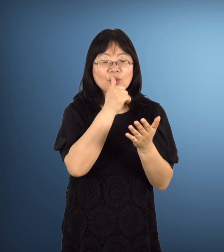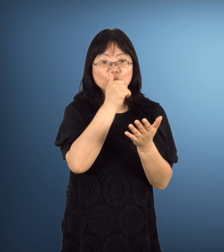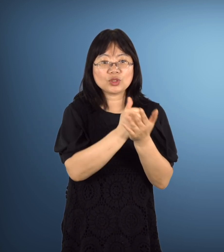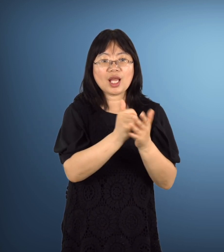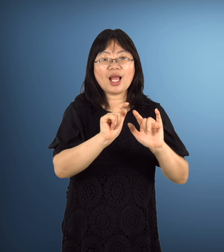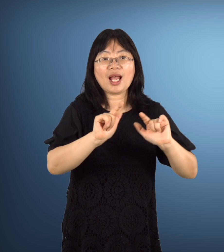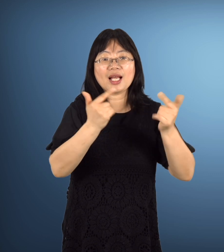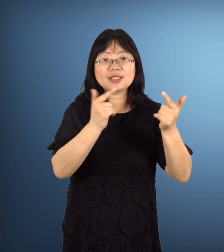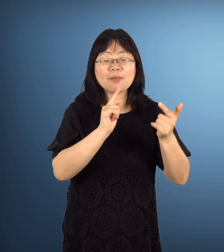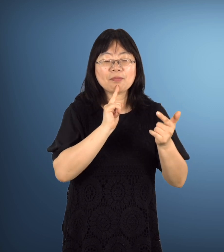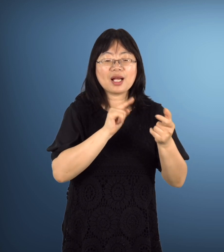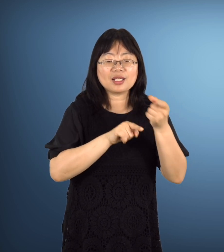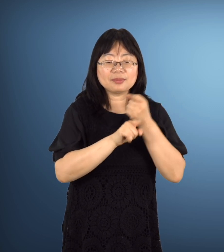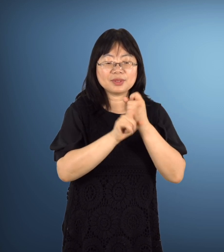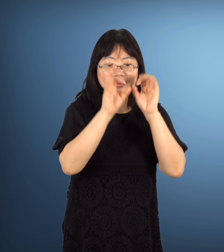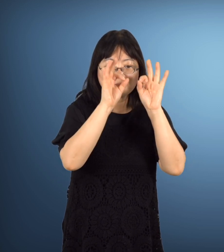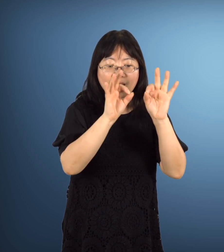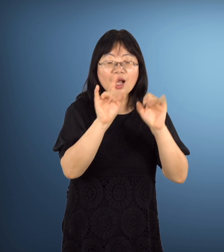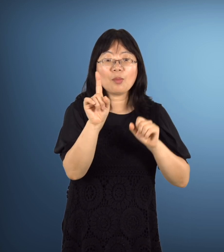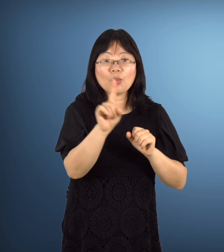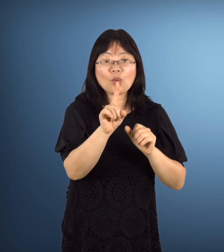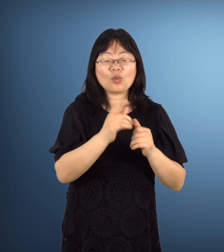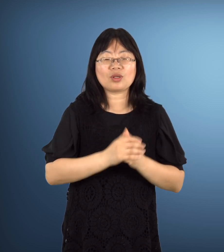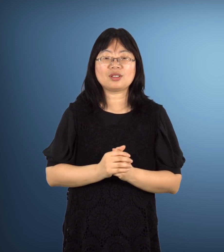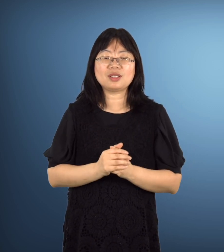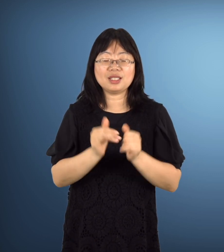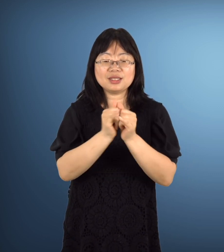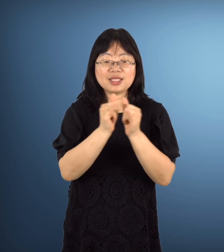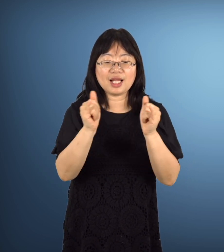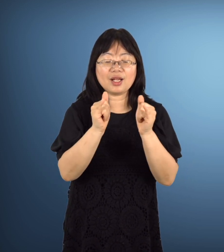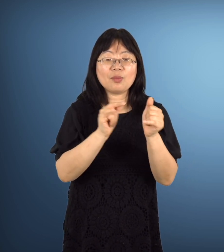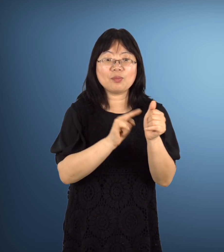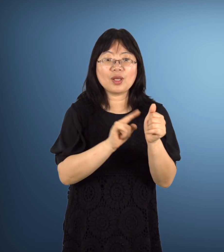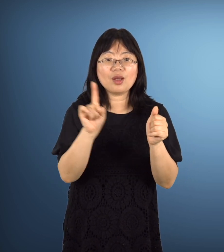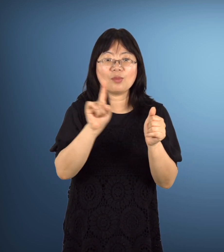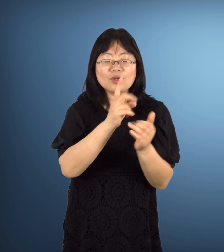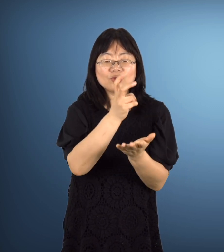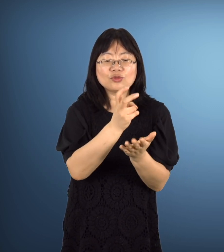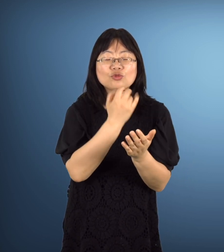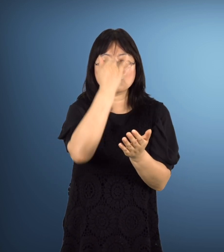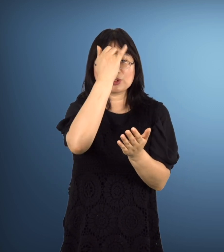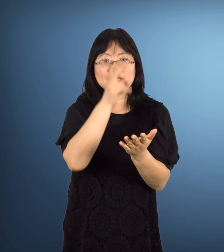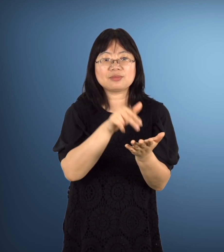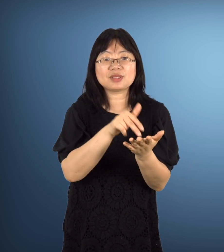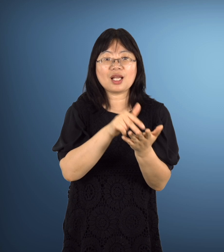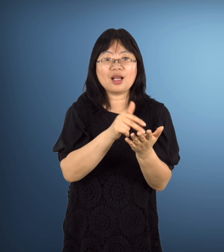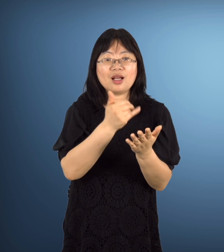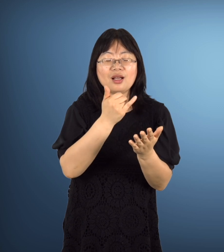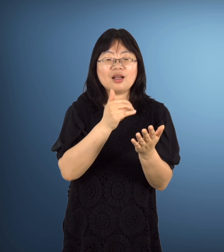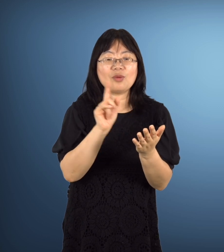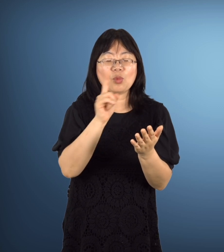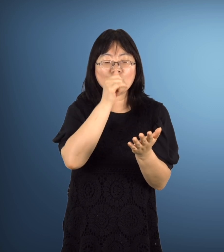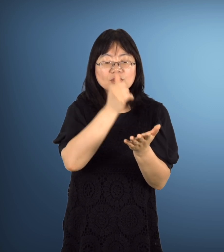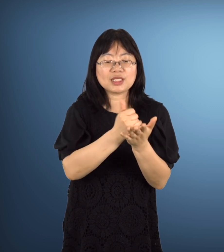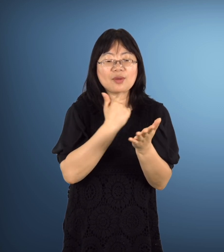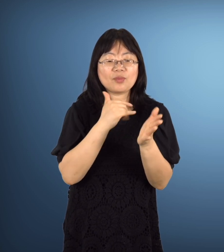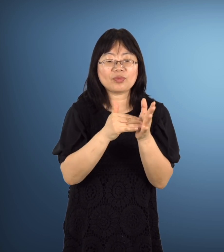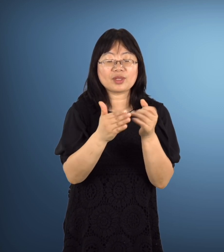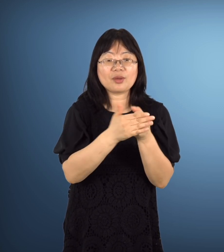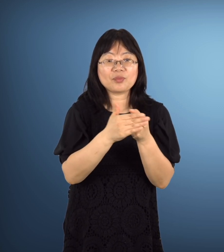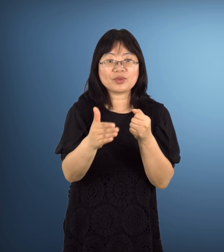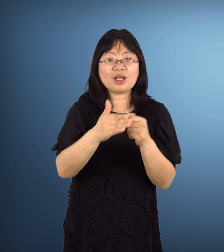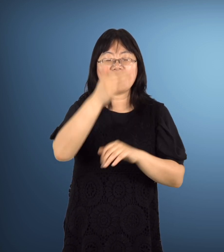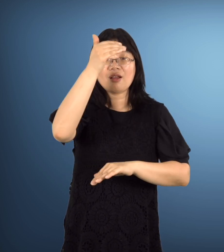죄가 아니라는 말의 진의는 이런 뜻입니다. 그 사람들이 무슨 윤리적으로 도덕적으로 죄를 지어서